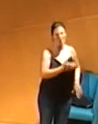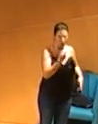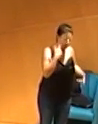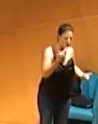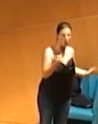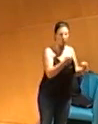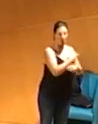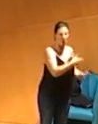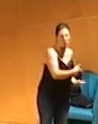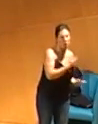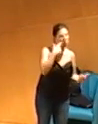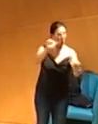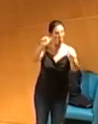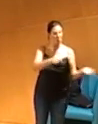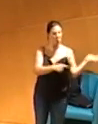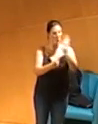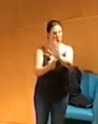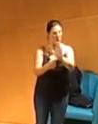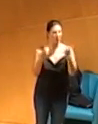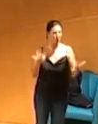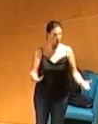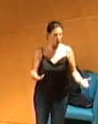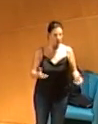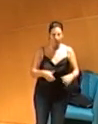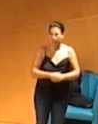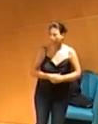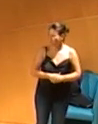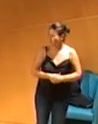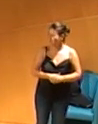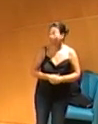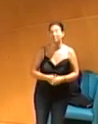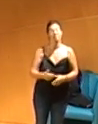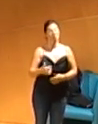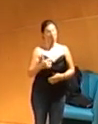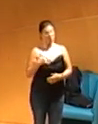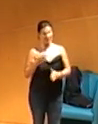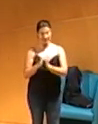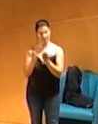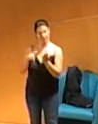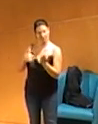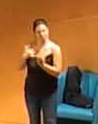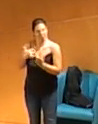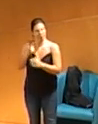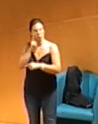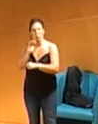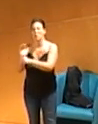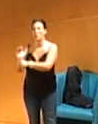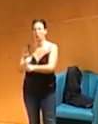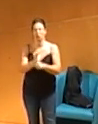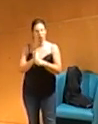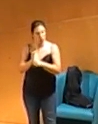notre idée de départ. Alors, ce qui me semble intéressant aussi dans ce livre, c'est que les témoignages sont issus non